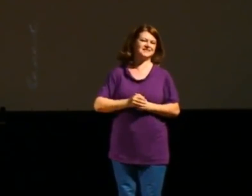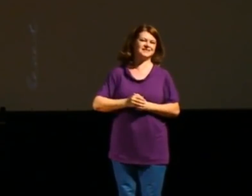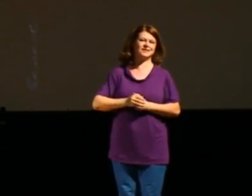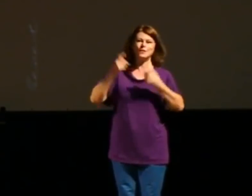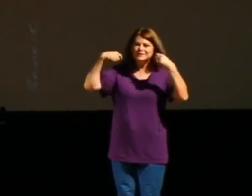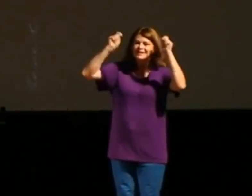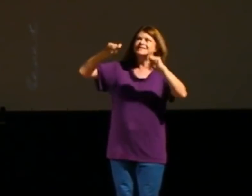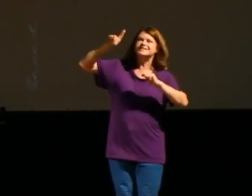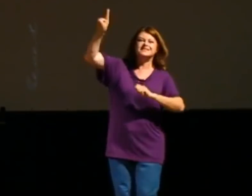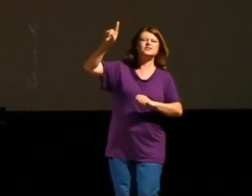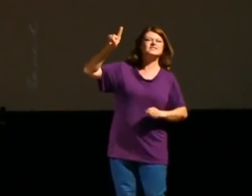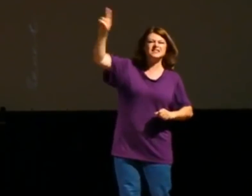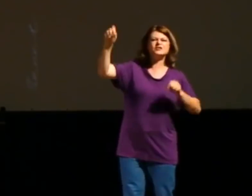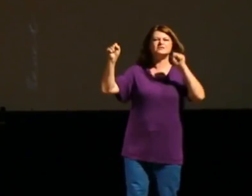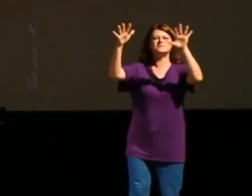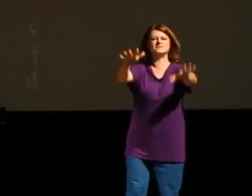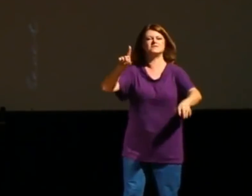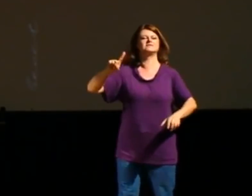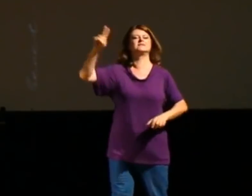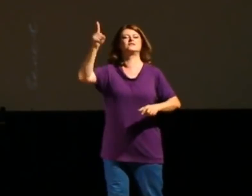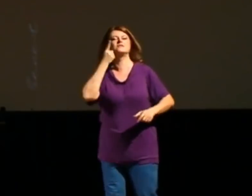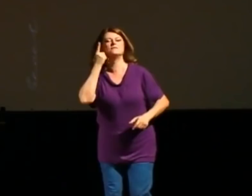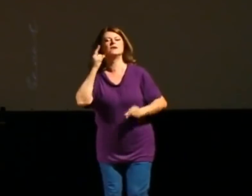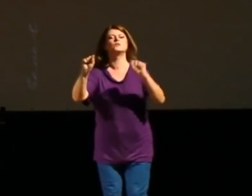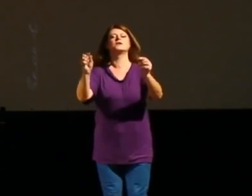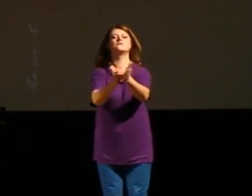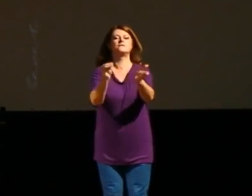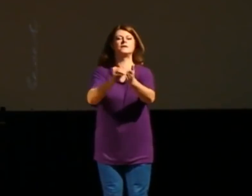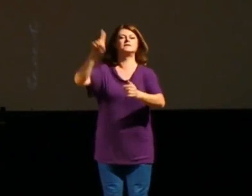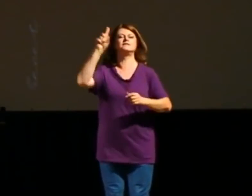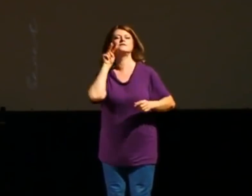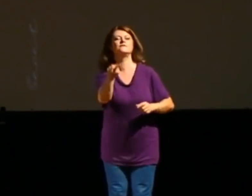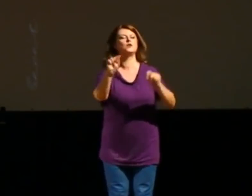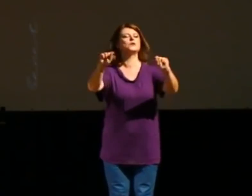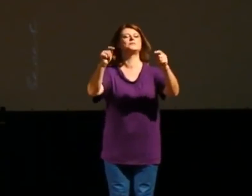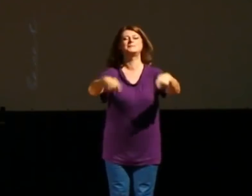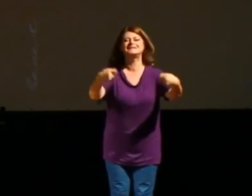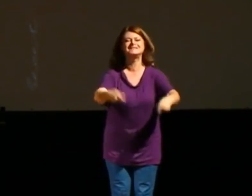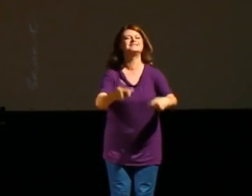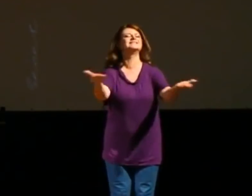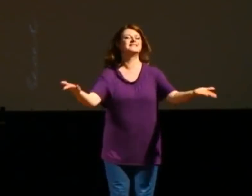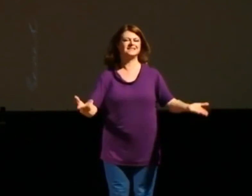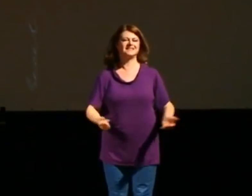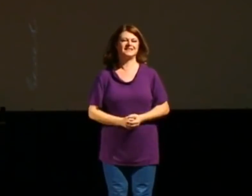Eu sou o Deus da provisão. Eu sou a dele que proveu para ele o quê? A salvação. Ele não proveu um prato de comida.